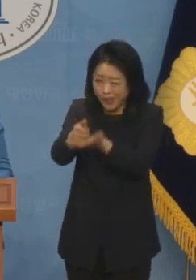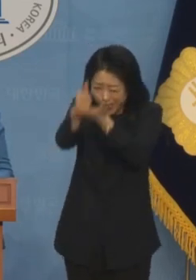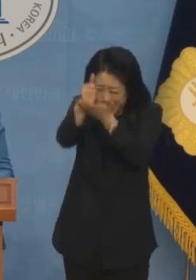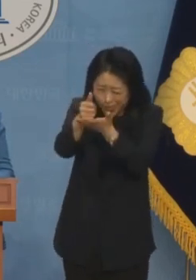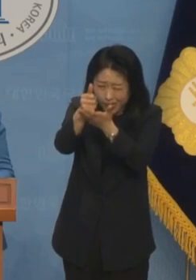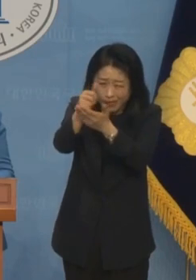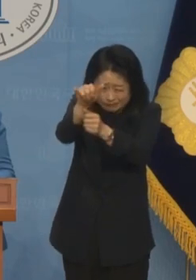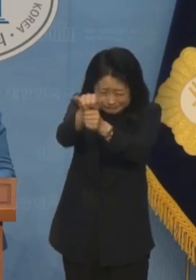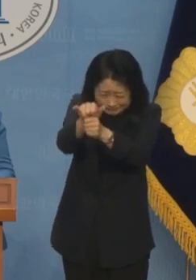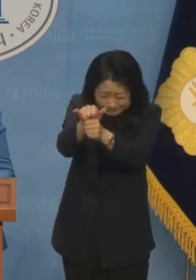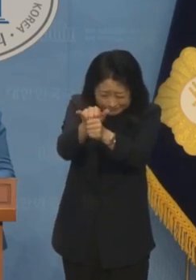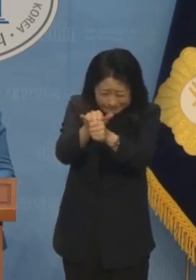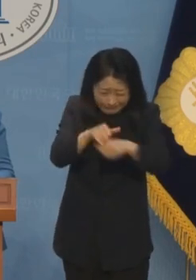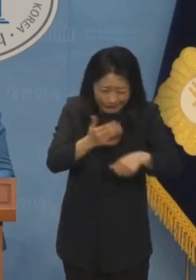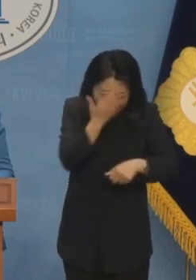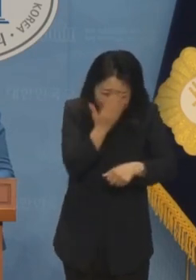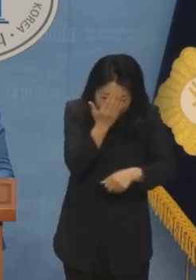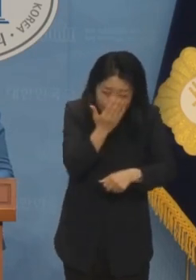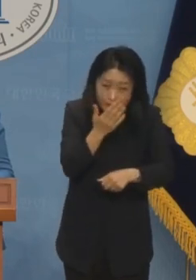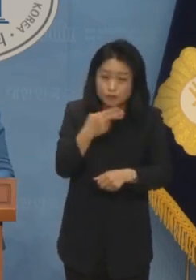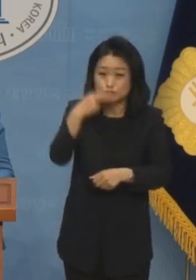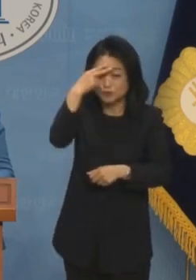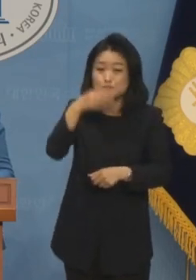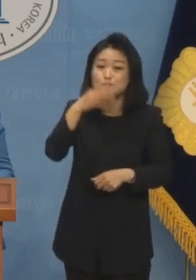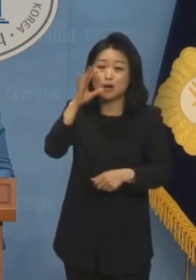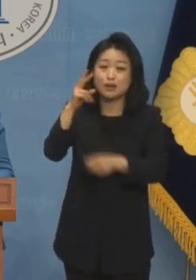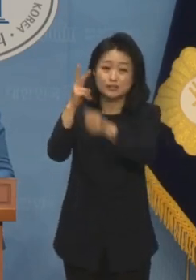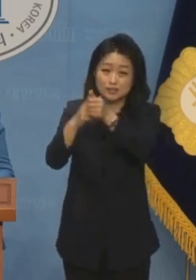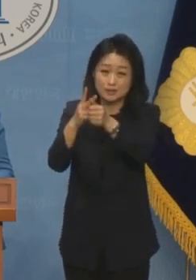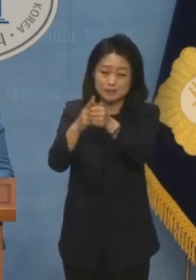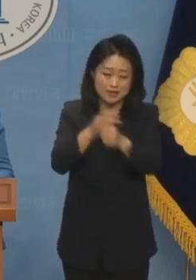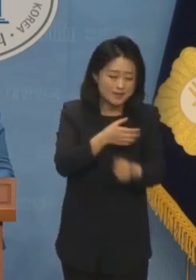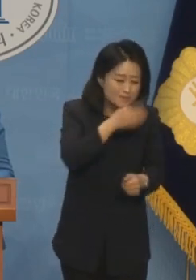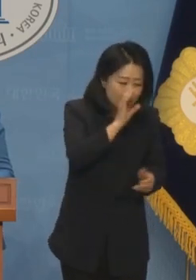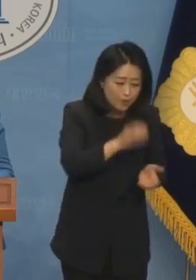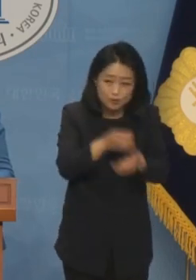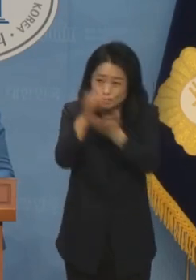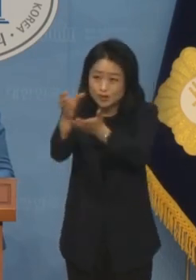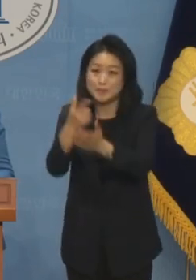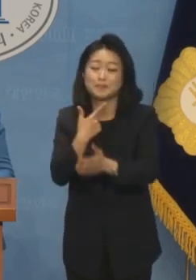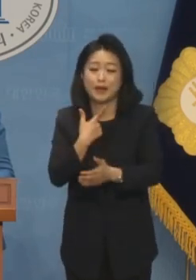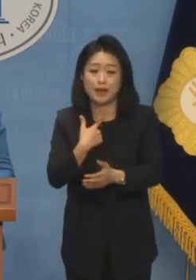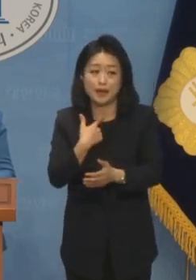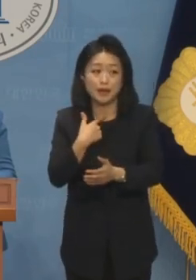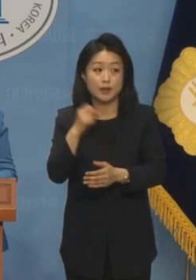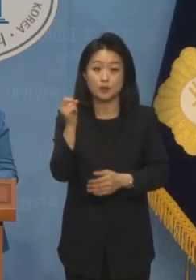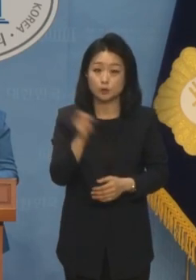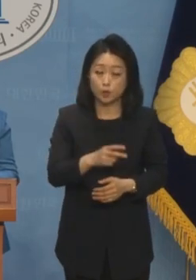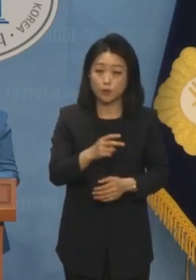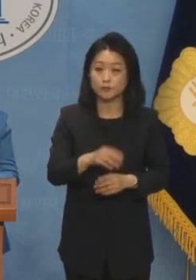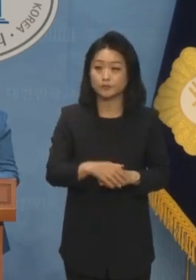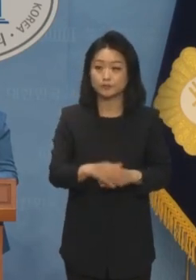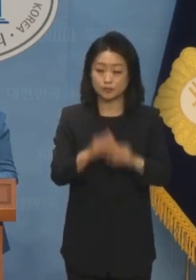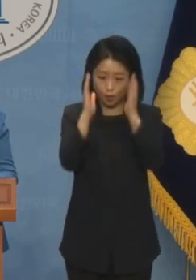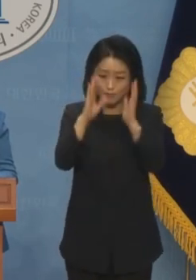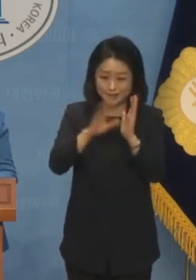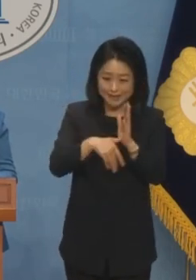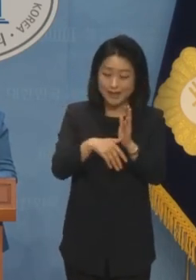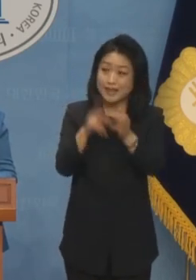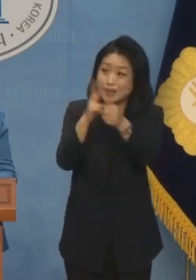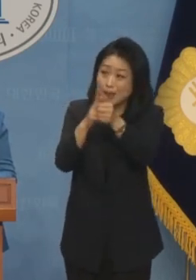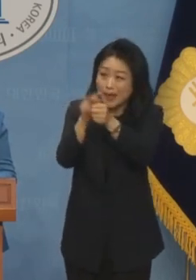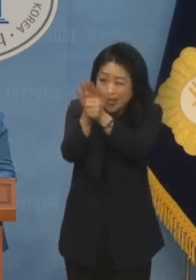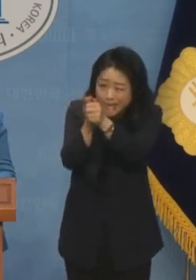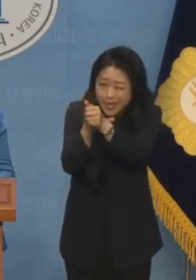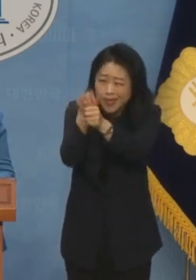들어야 했습니다. 술 먹고 온 선생에게는 아침마다 음료수를 갖다 바쳐야 했고요. 그리고 공부하면서 선생님